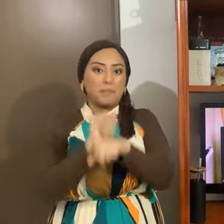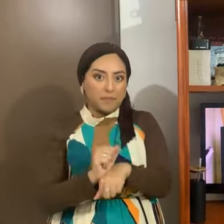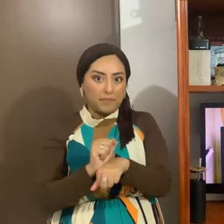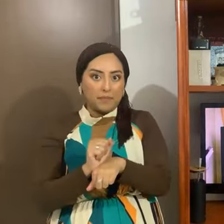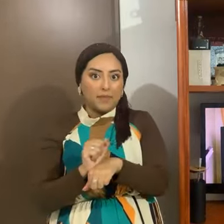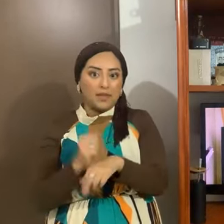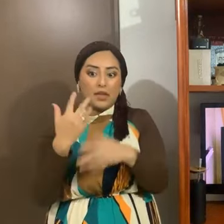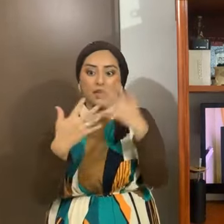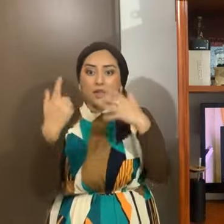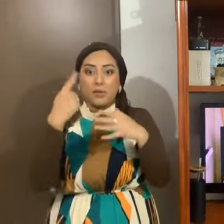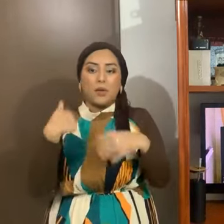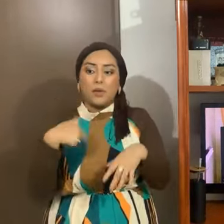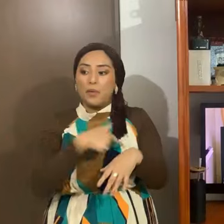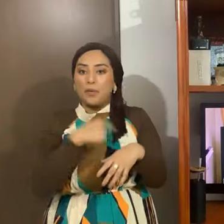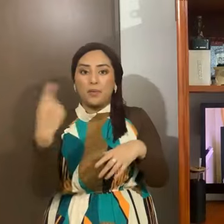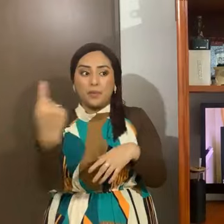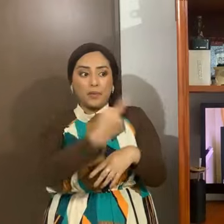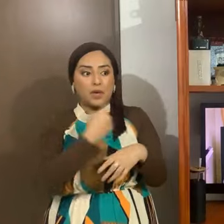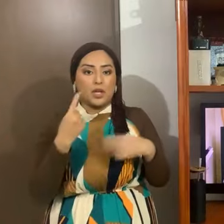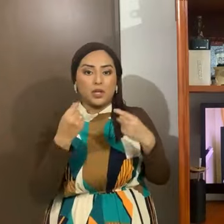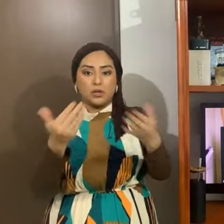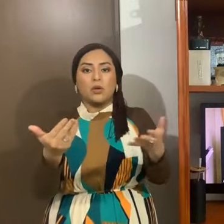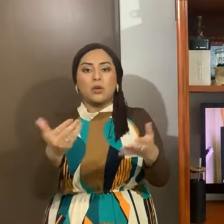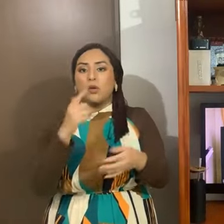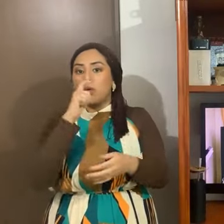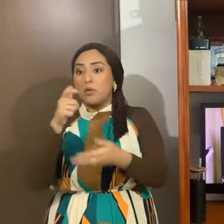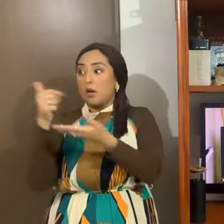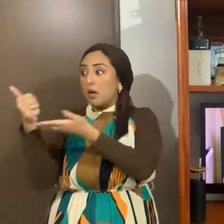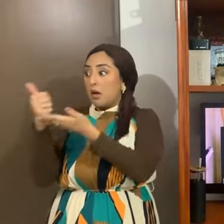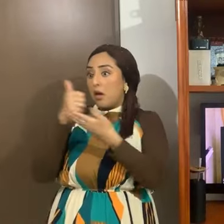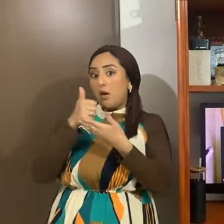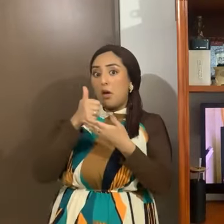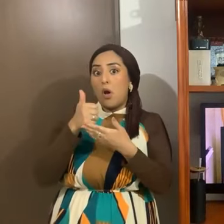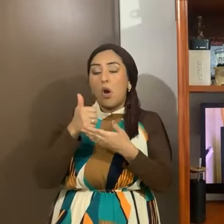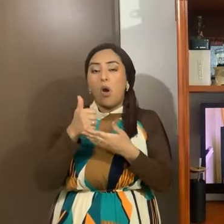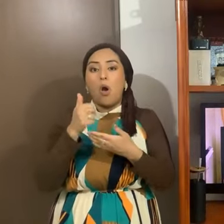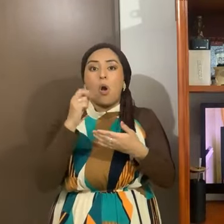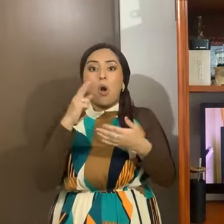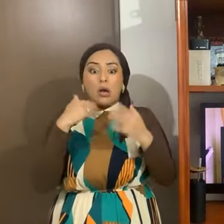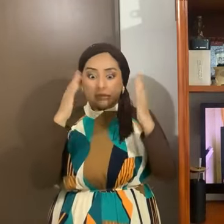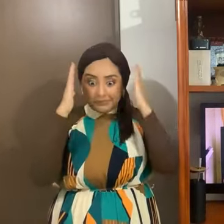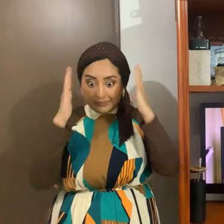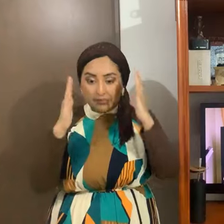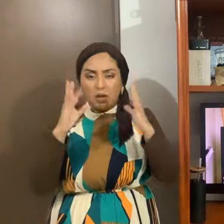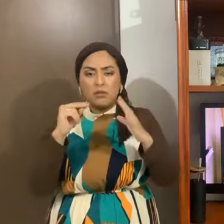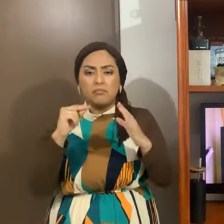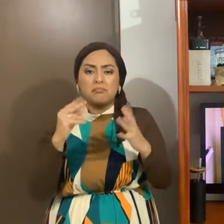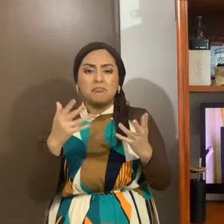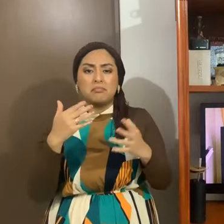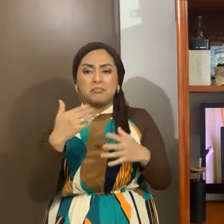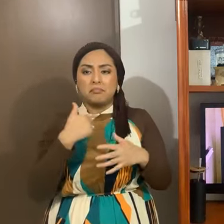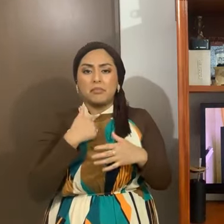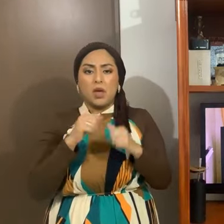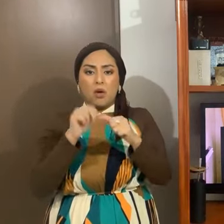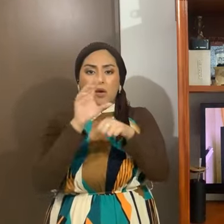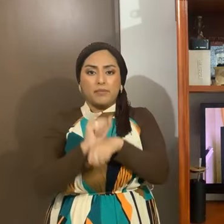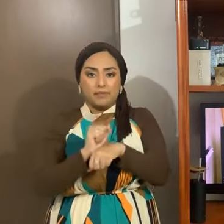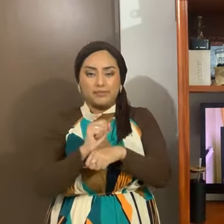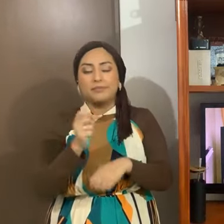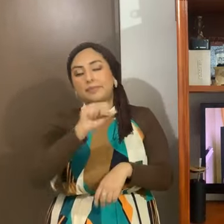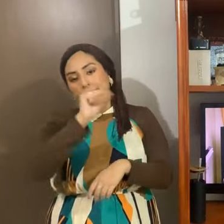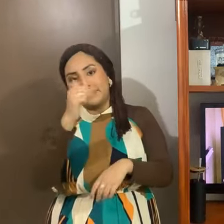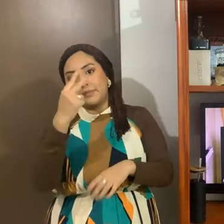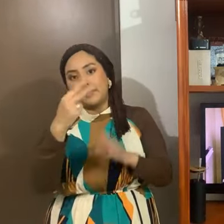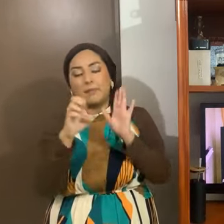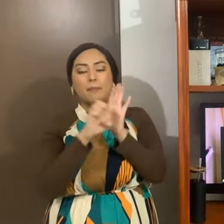habitual. Es algo que hacemos sin requerir de un esfuerzo o de una concentración mayor. Yo puse otro ejemplo.